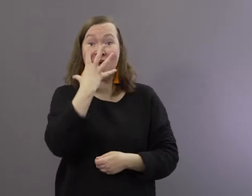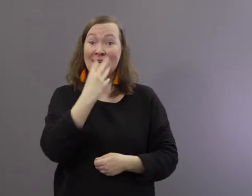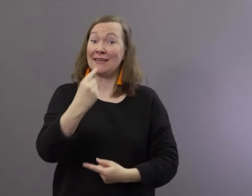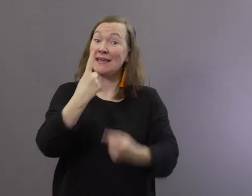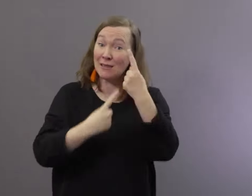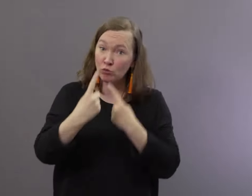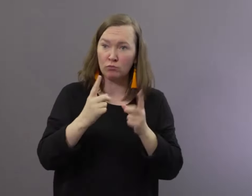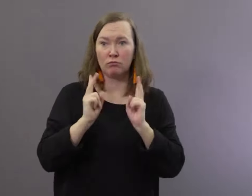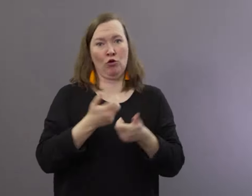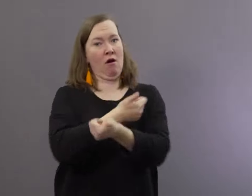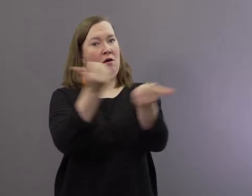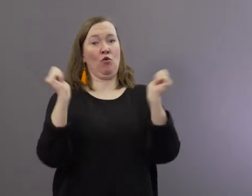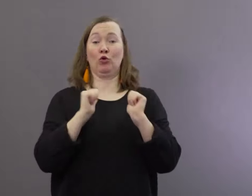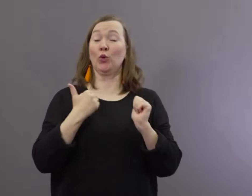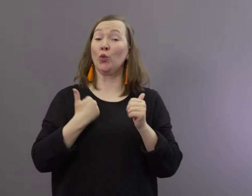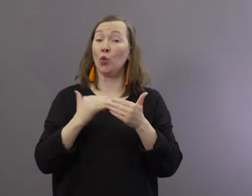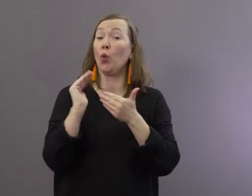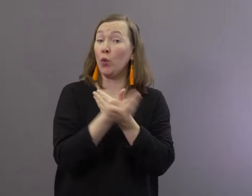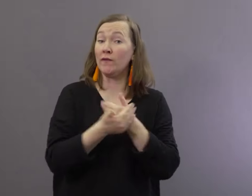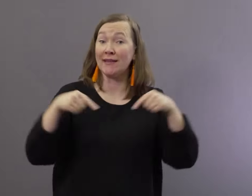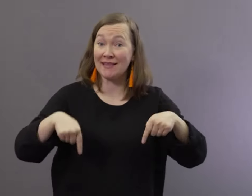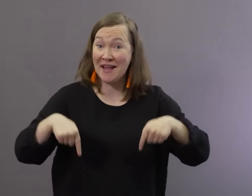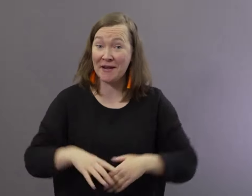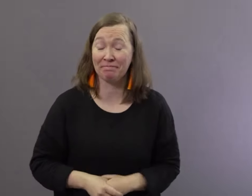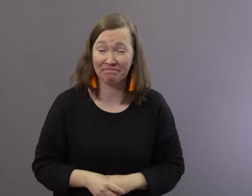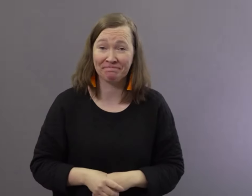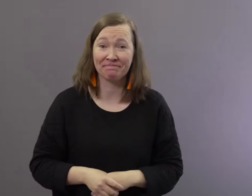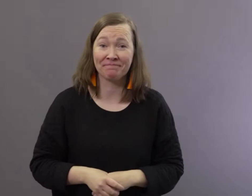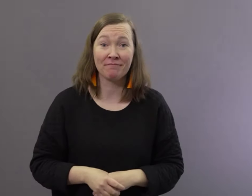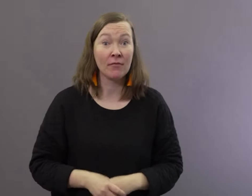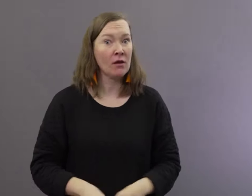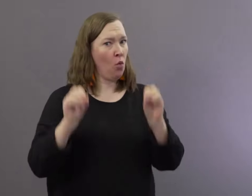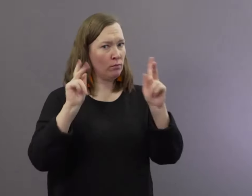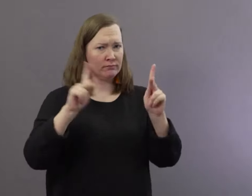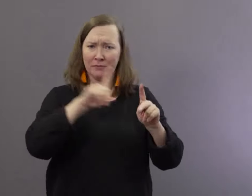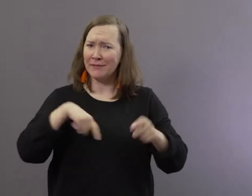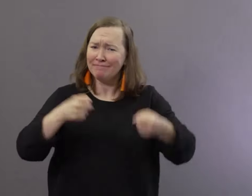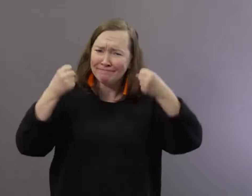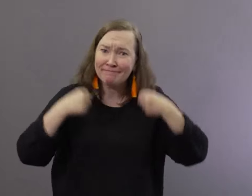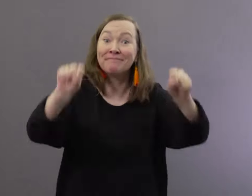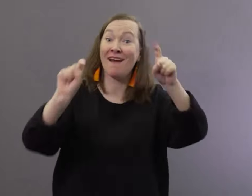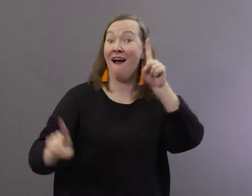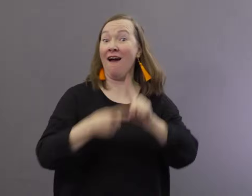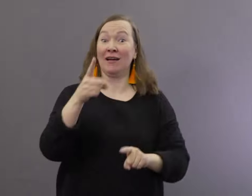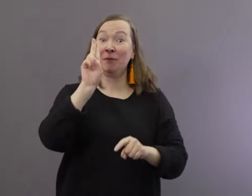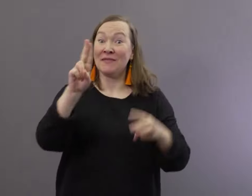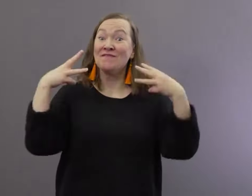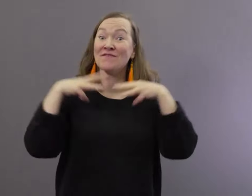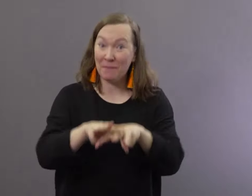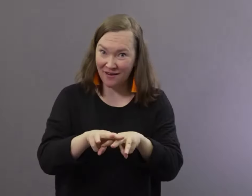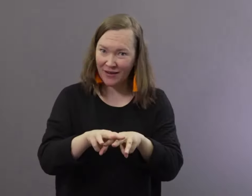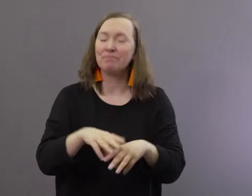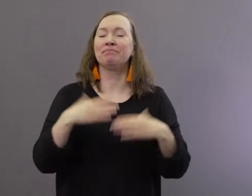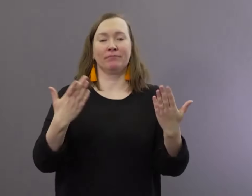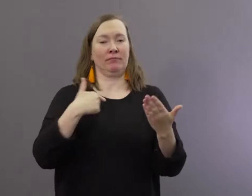tässä hyvähenkiseen keskusteluun ja vuorovaikutukseen ja toivomme, että kaikki tuntevat olonsa turvalliseksi tässä